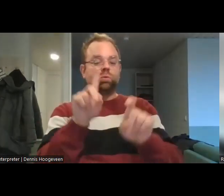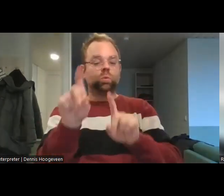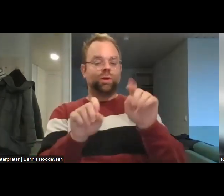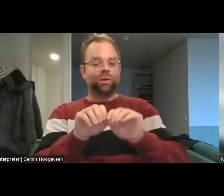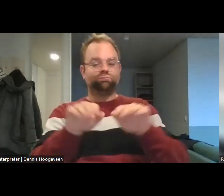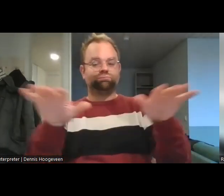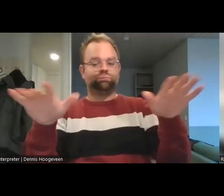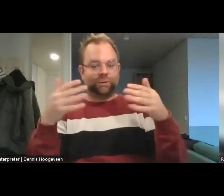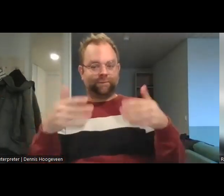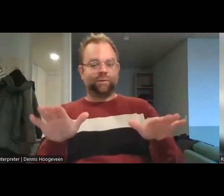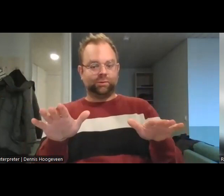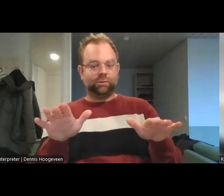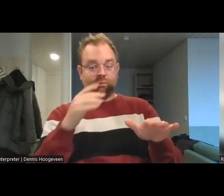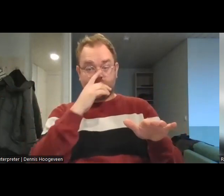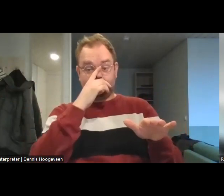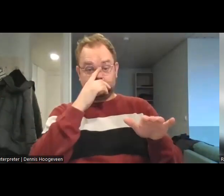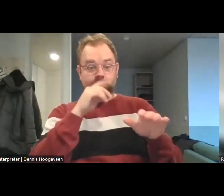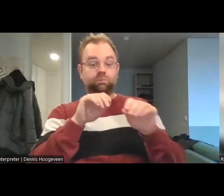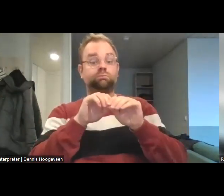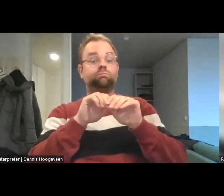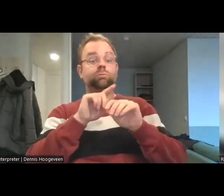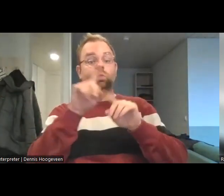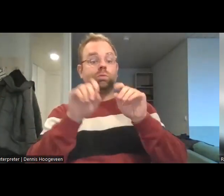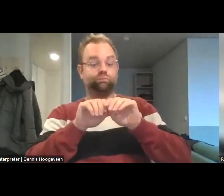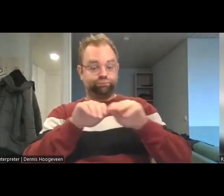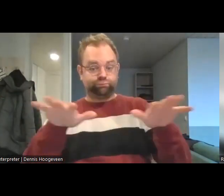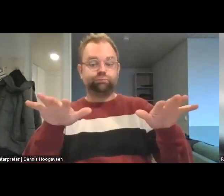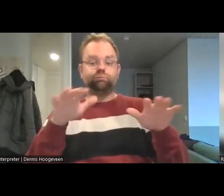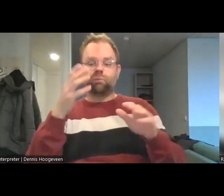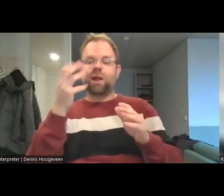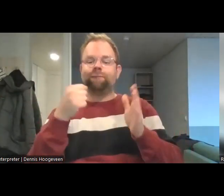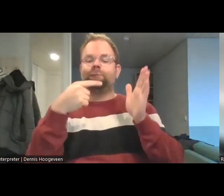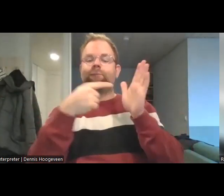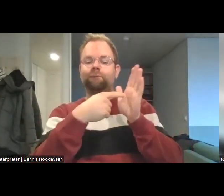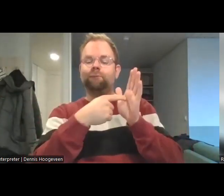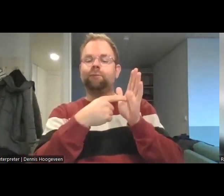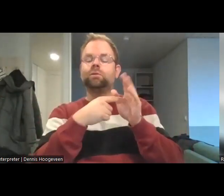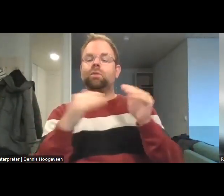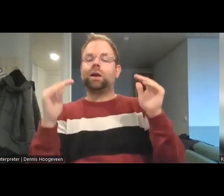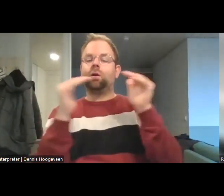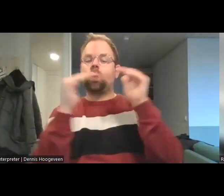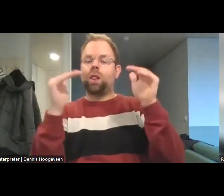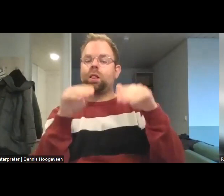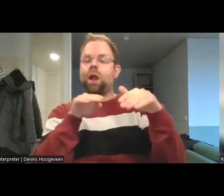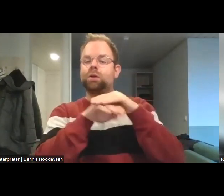je voudrais peut-être donner une petite analyse que j'ai faite.